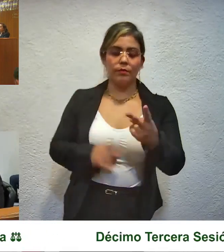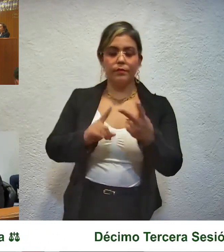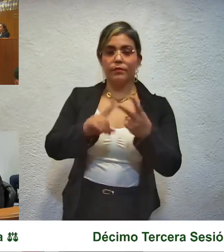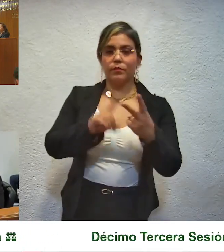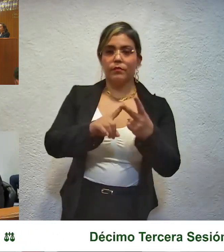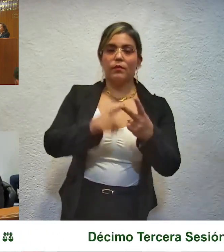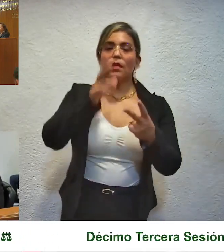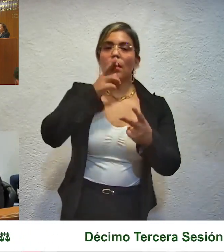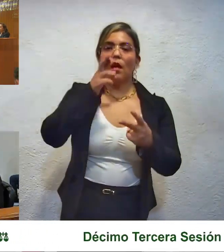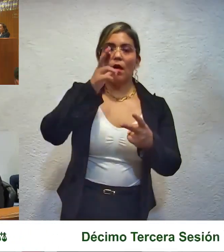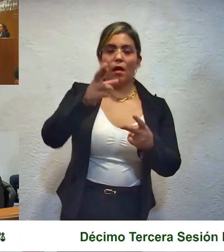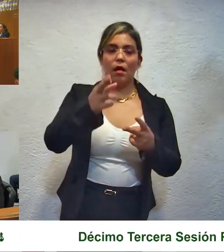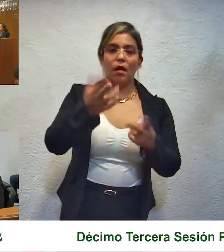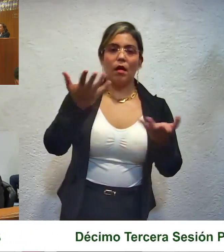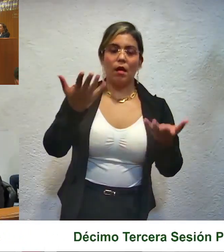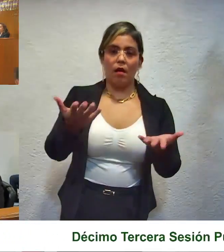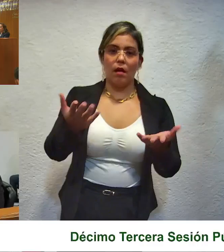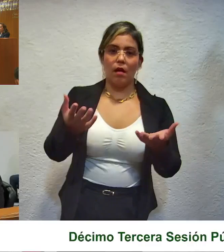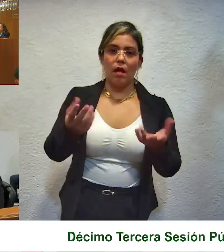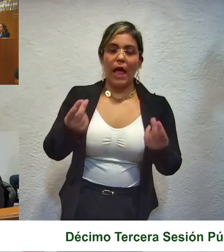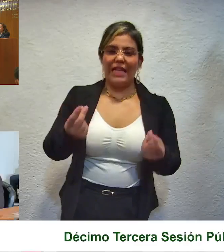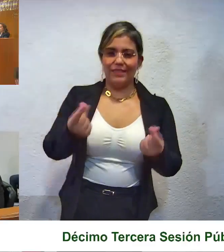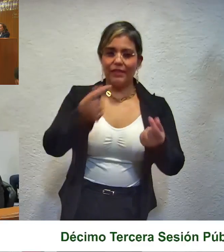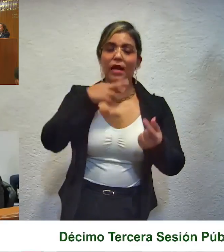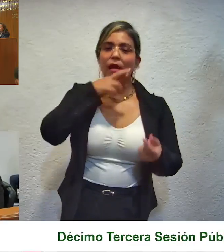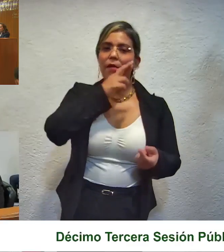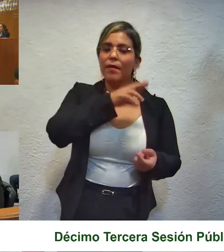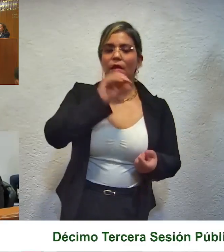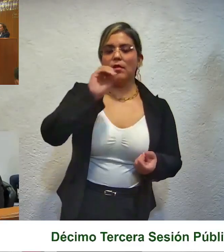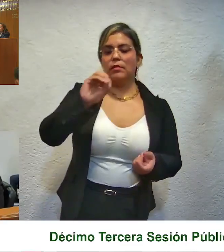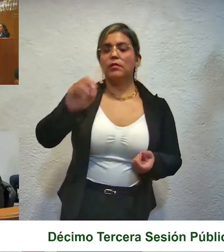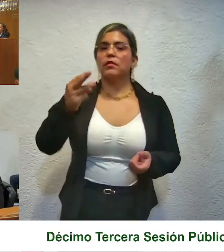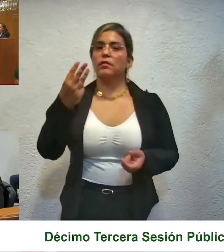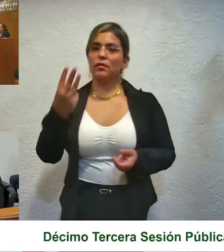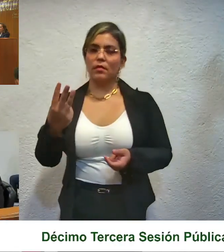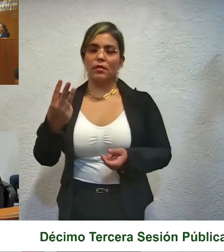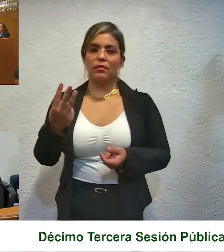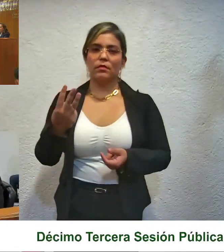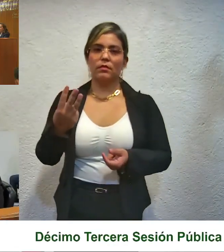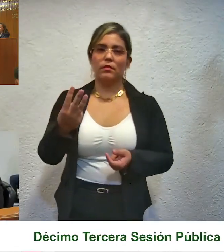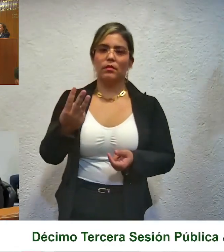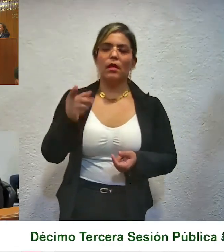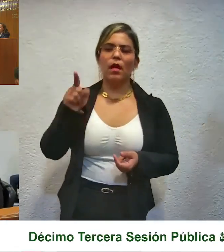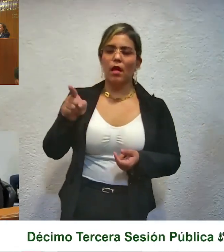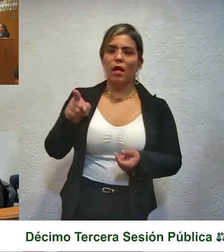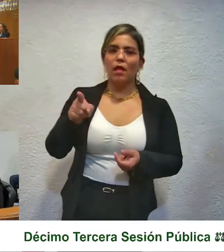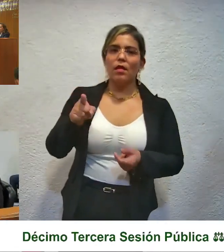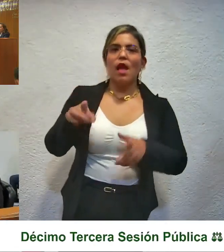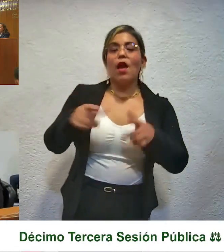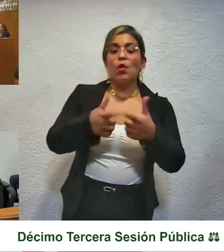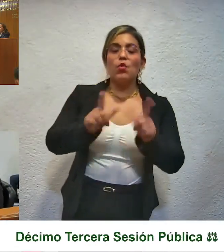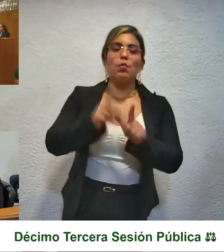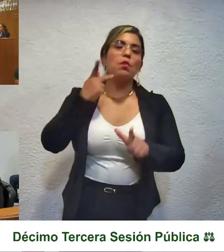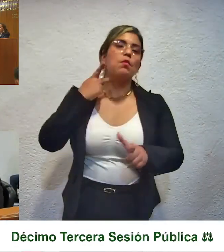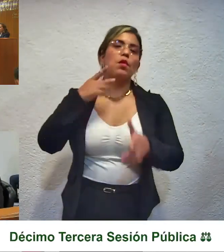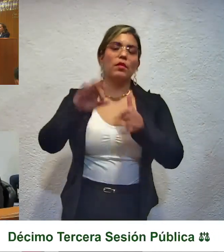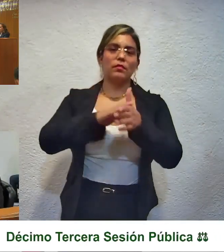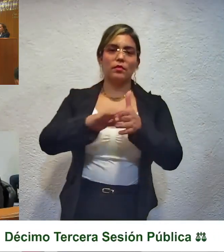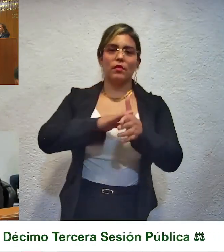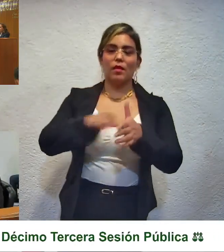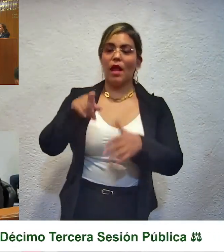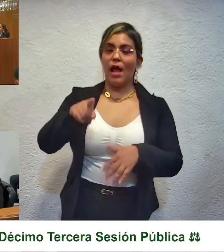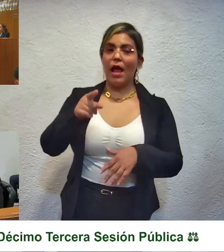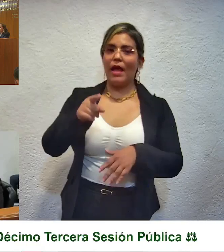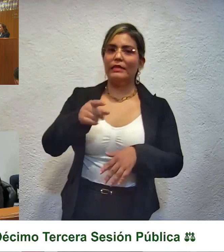la resolución derivada del PES 003 de este año, denunciante Morena, denunciado Seferino